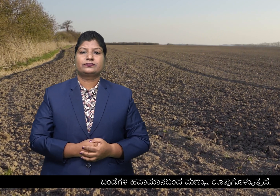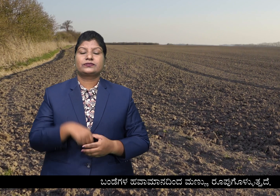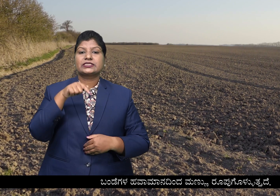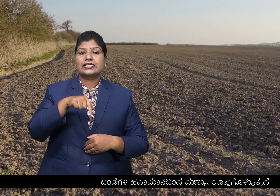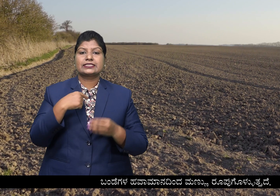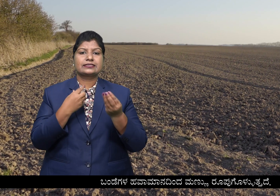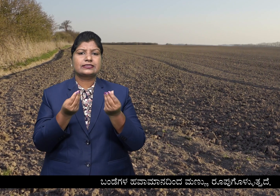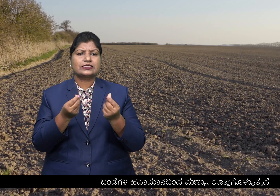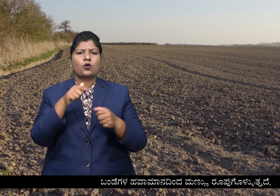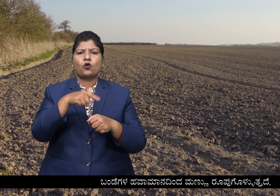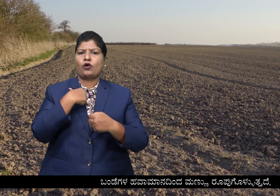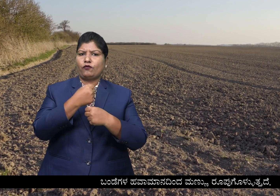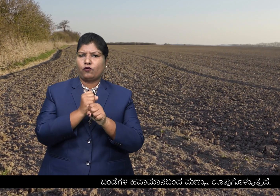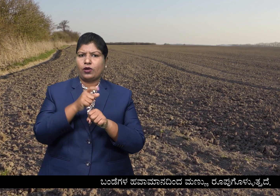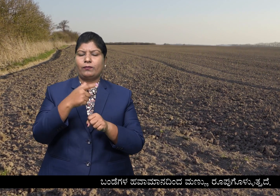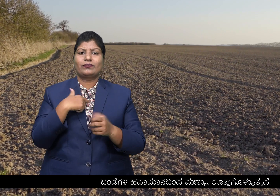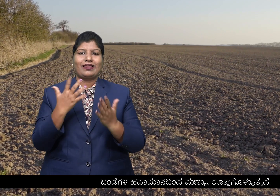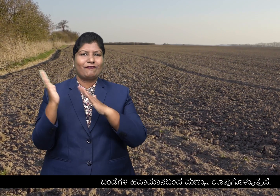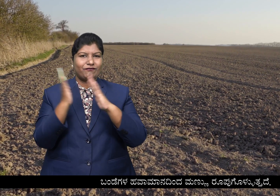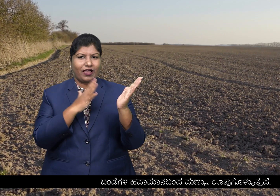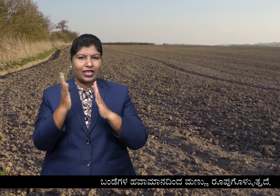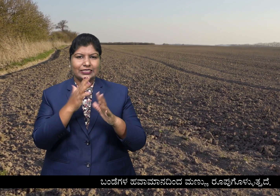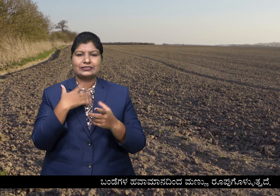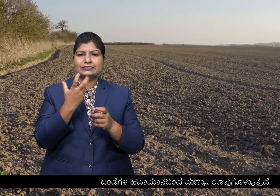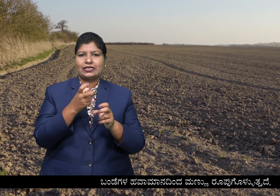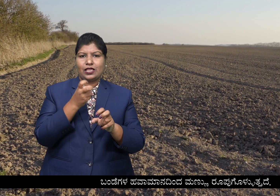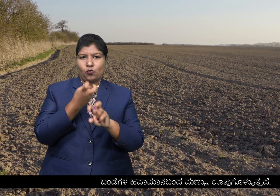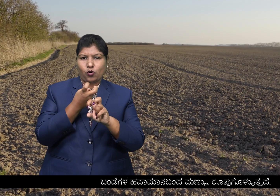ಬಂಡೆಗಳ ಹವಾಮಾನದಿಂದ ಮಣ್ಣು ರೂಪುಗೊಳ್ಳುತ್ತೆ.